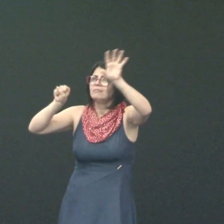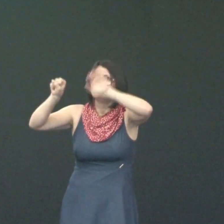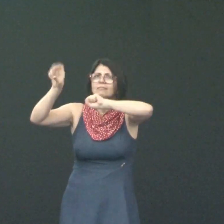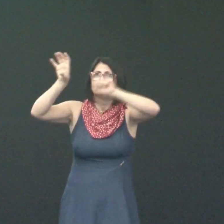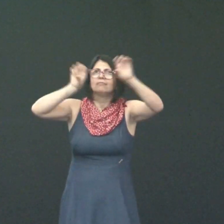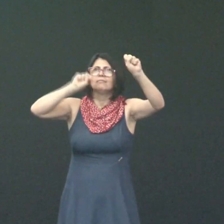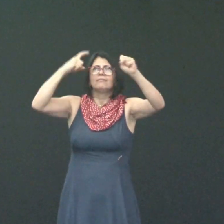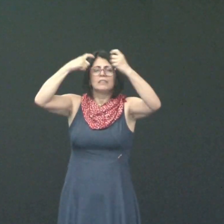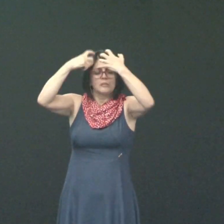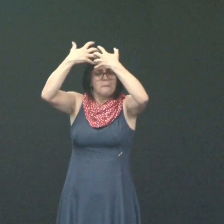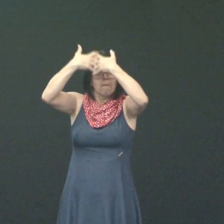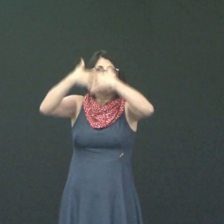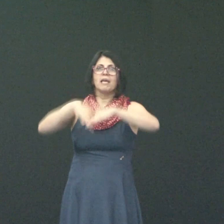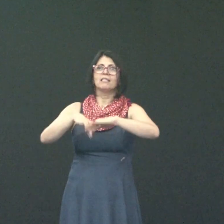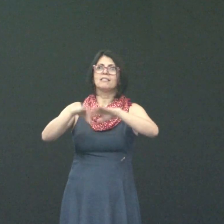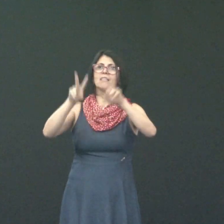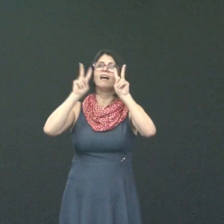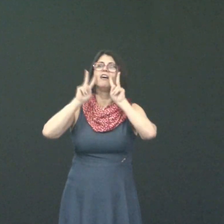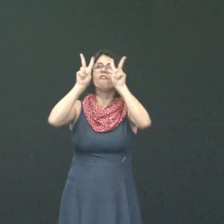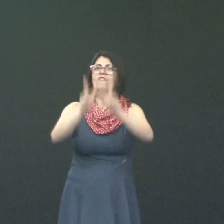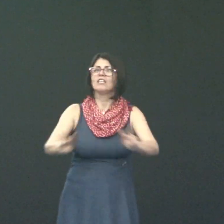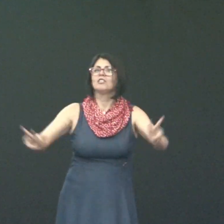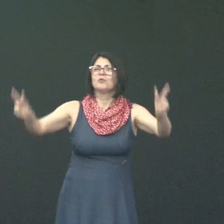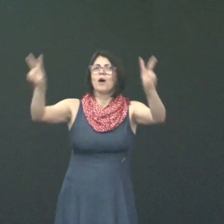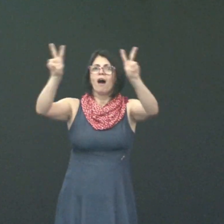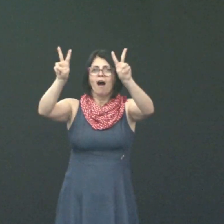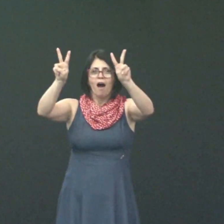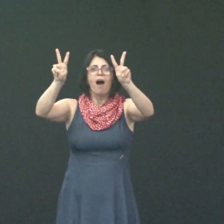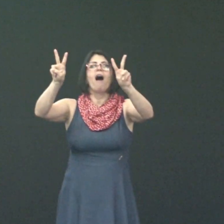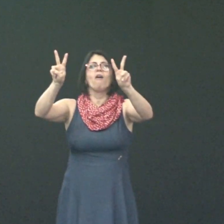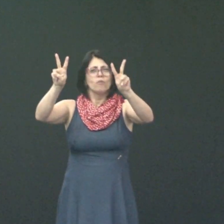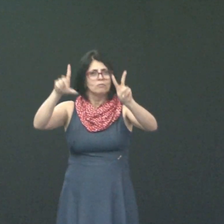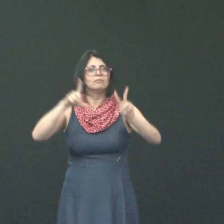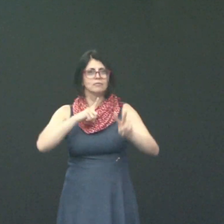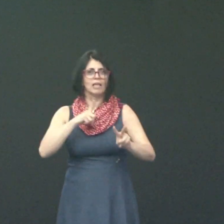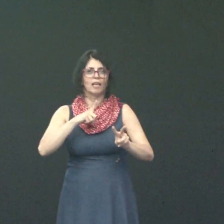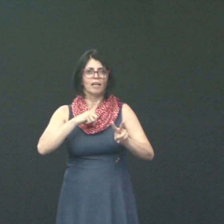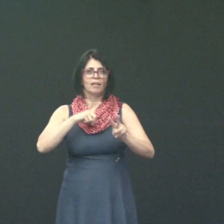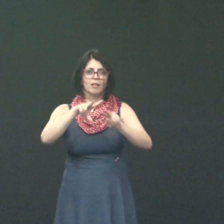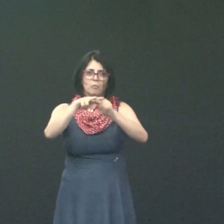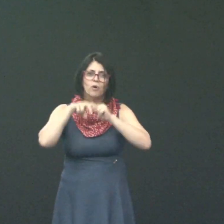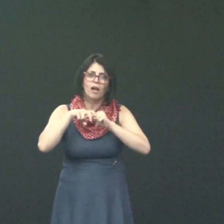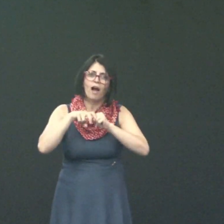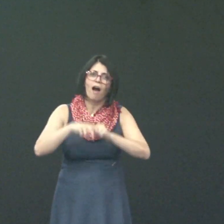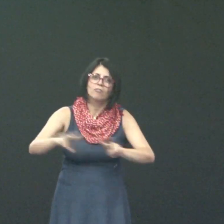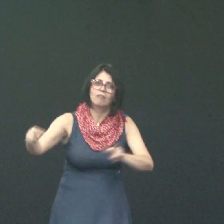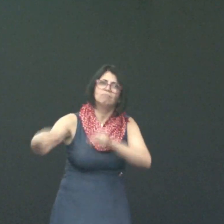Então, ele consegue organizar espacialmente os seus pensamentos, o seu